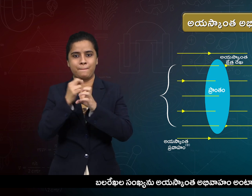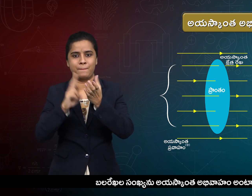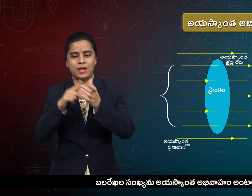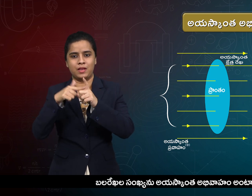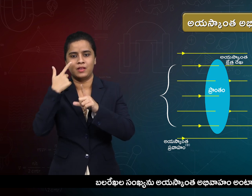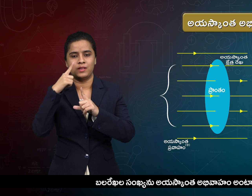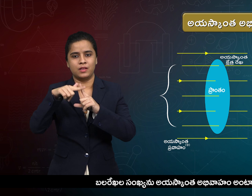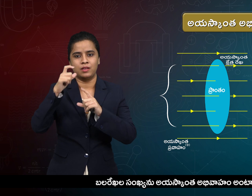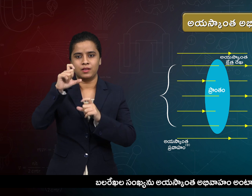అంటారు.